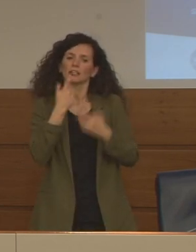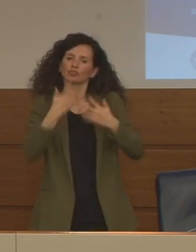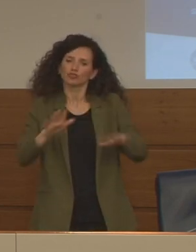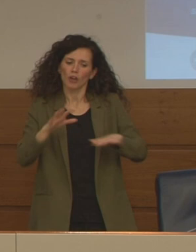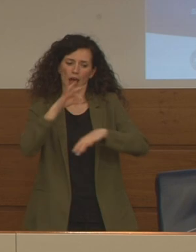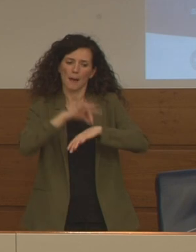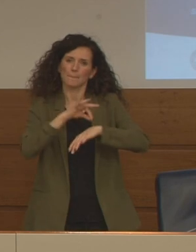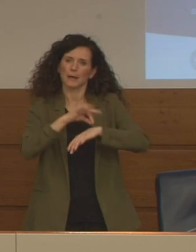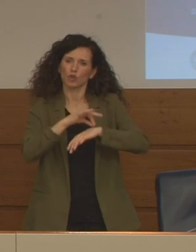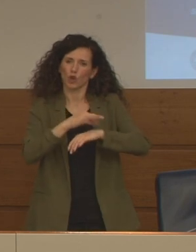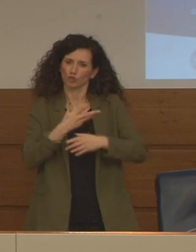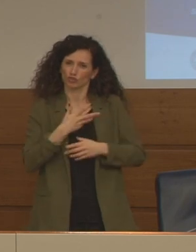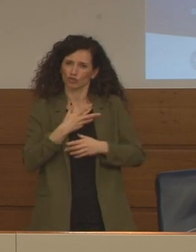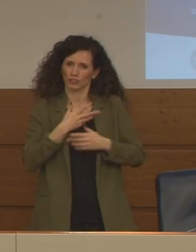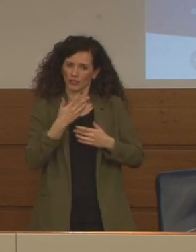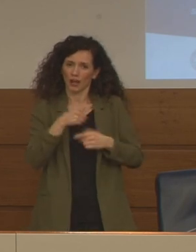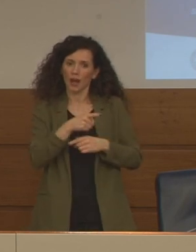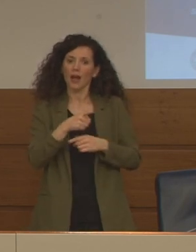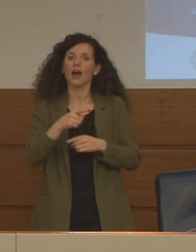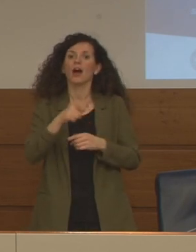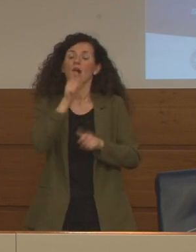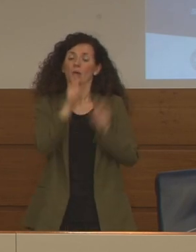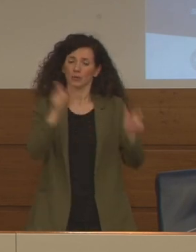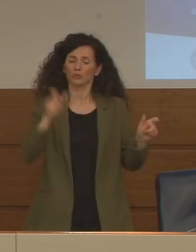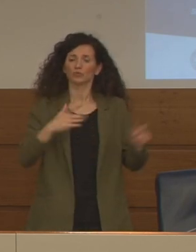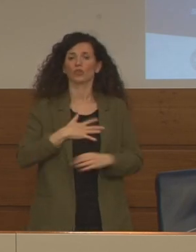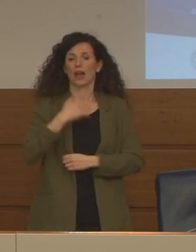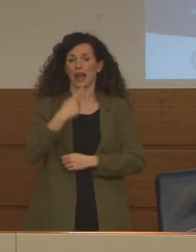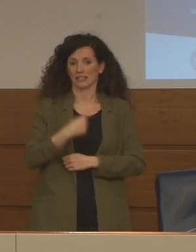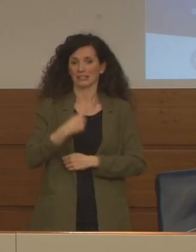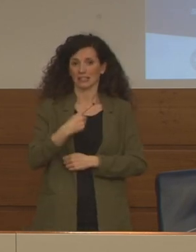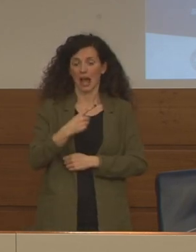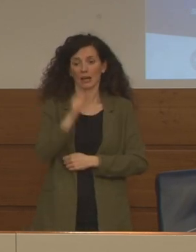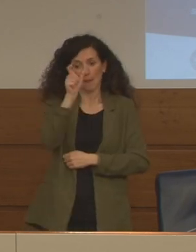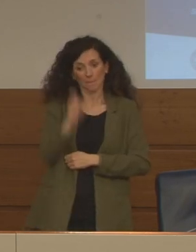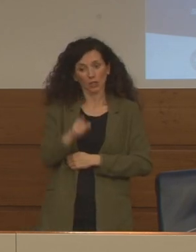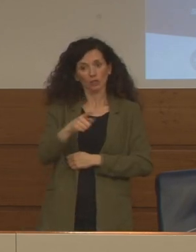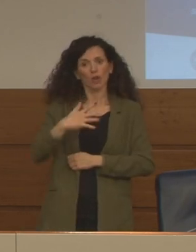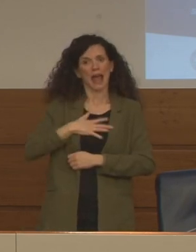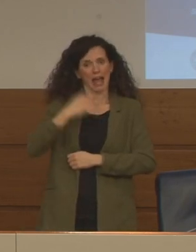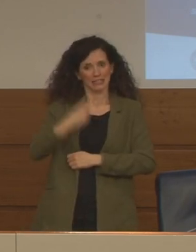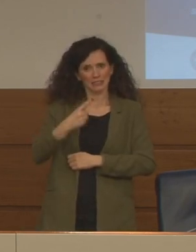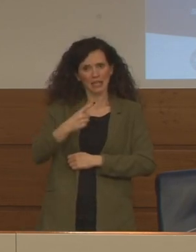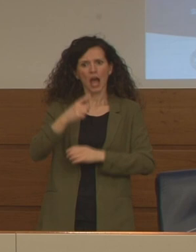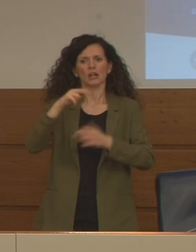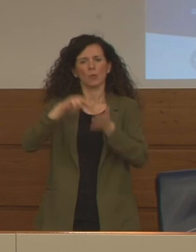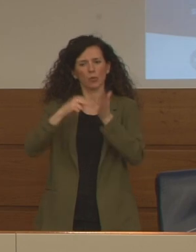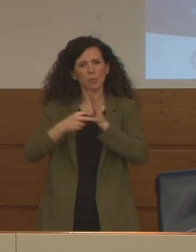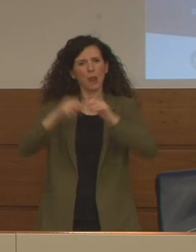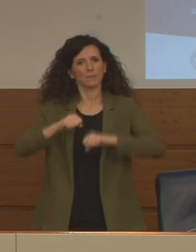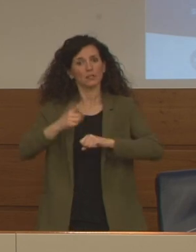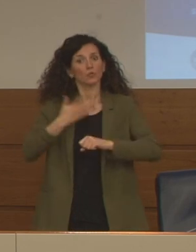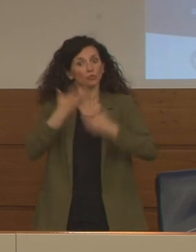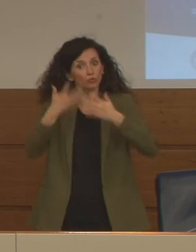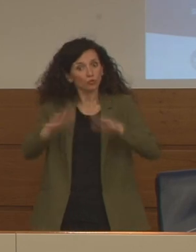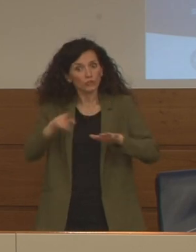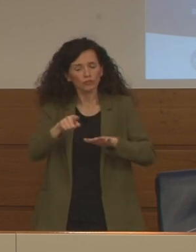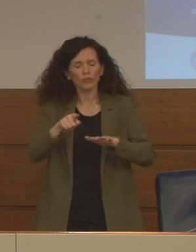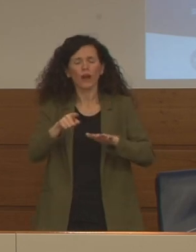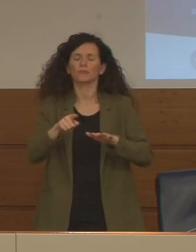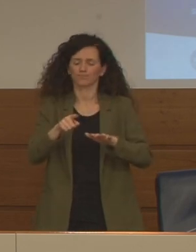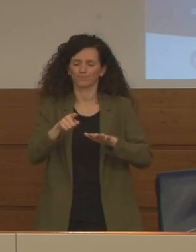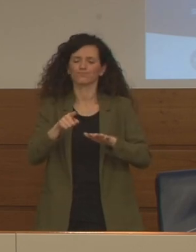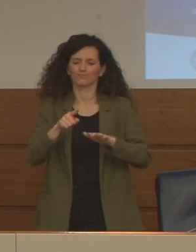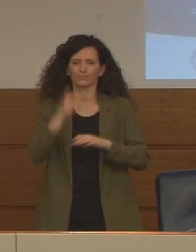anziane il combinato tra persona anziana e per scopi patologie è il fattore che oggi è più presente